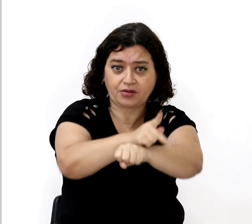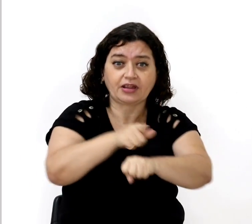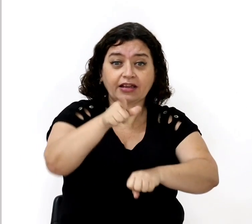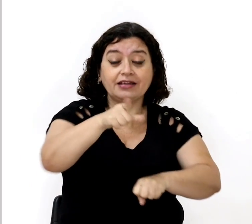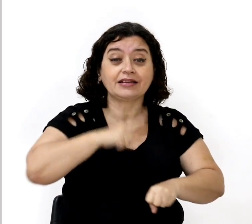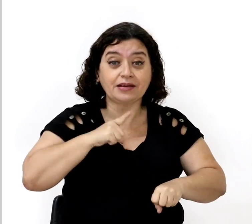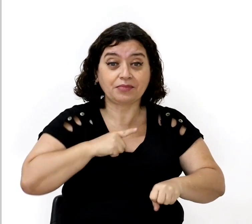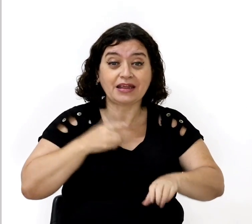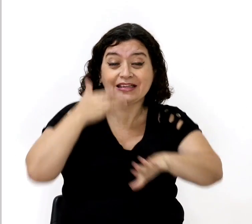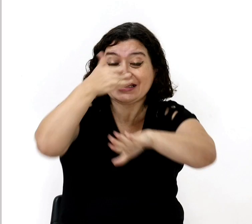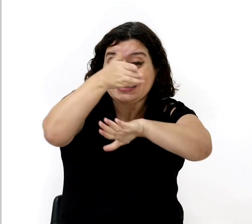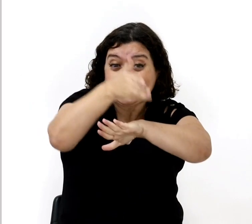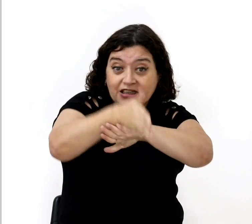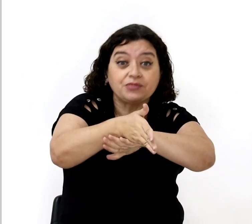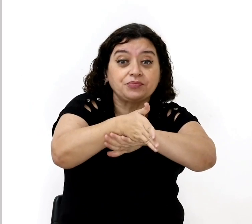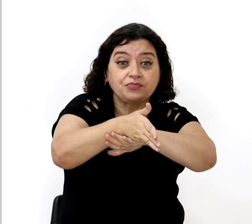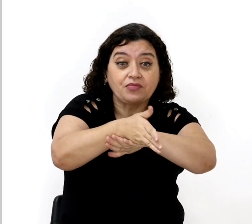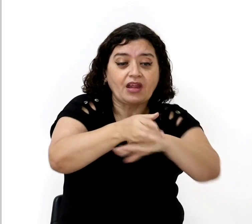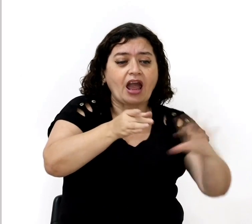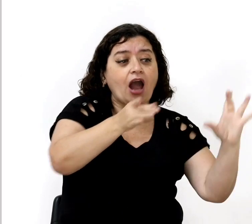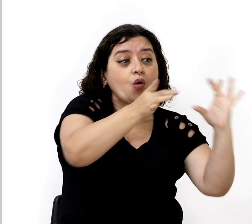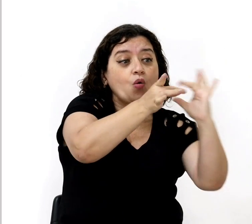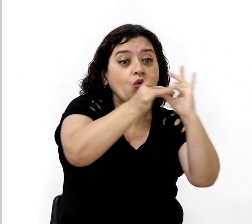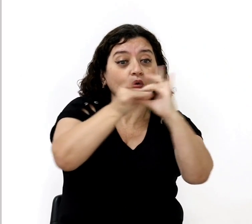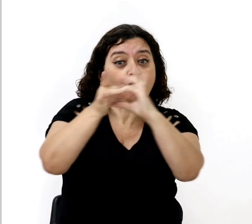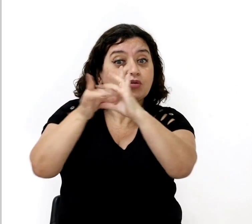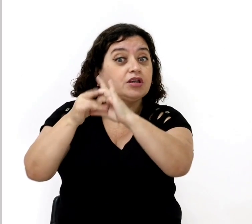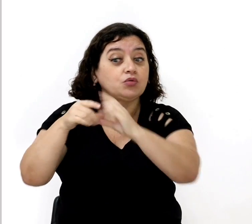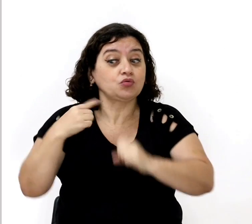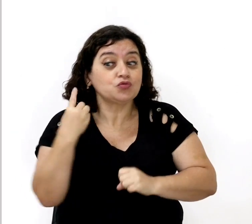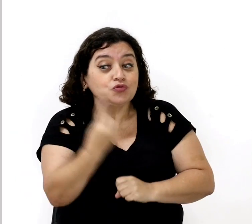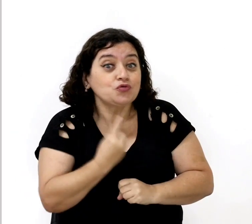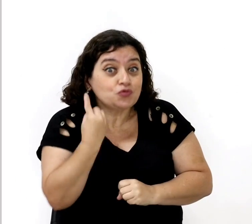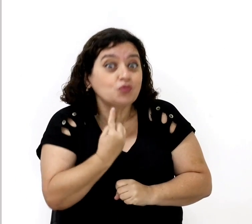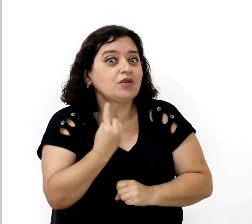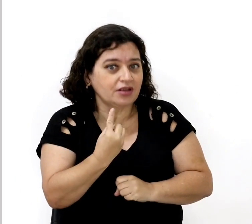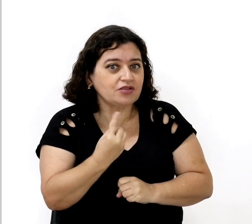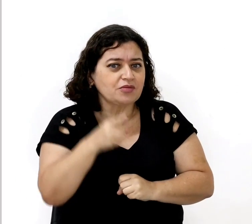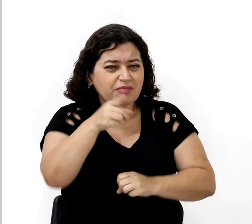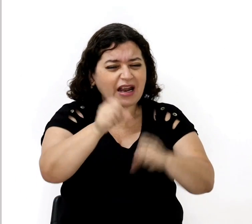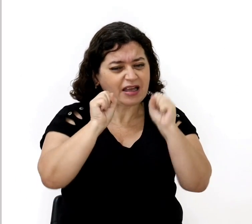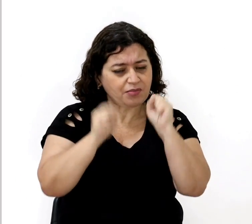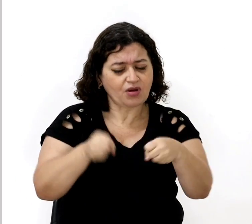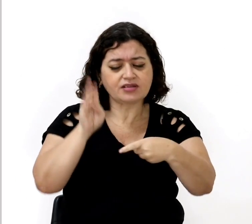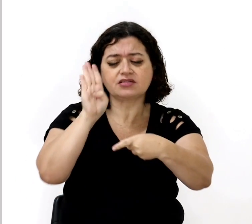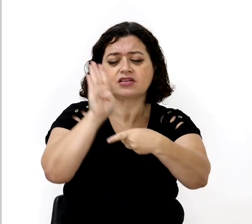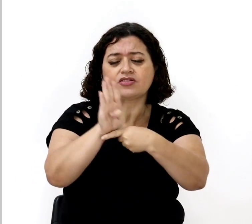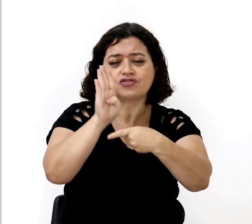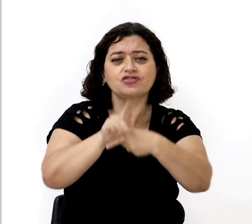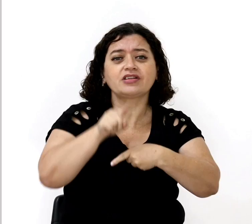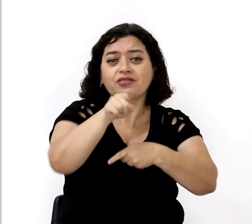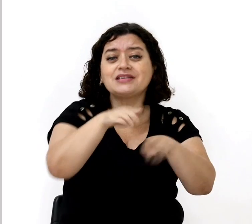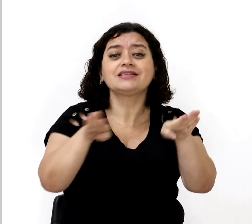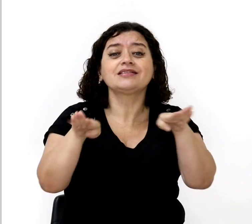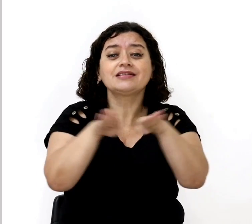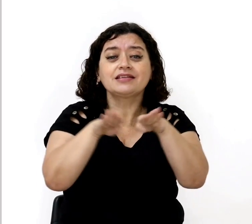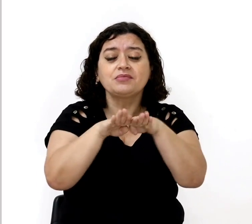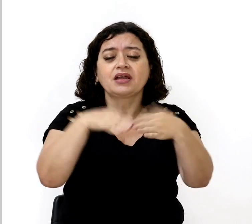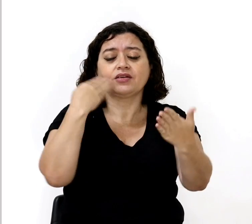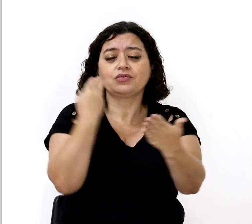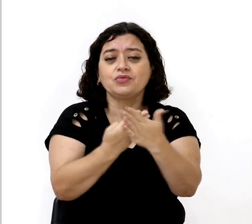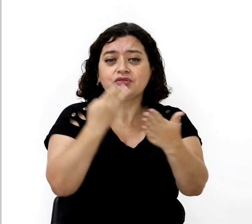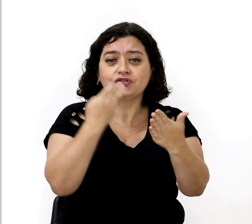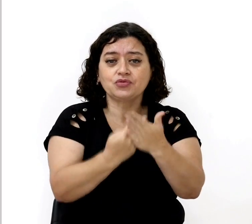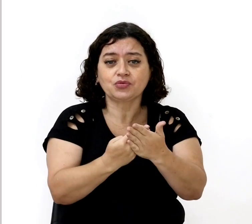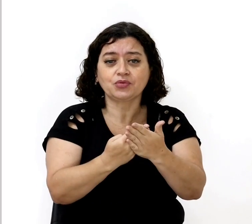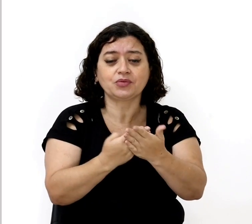você também tem acesso a conteúdos exclusivos para que possa ajudar você